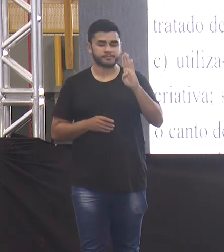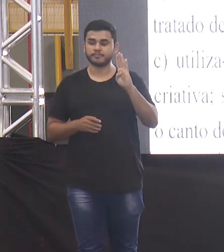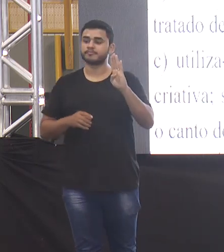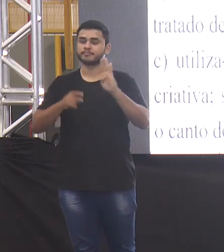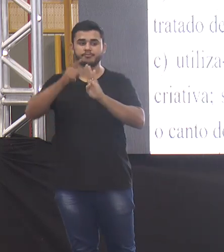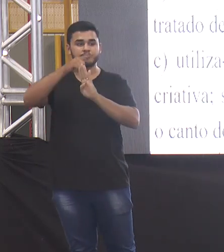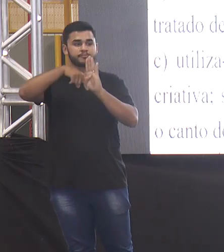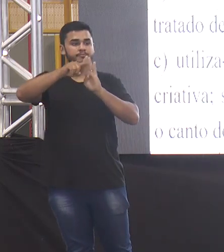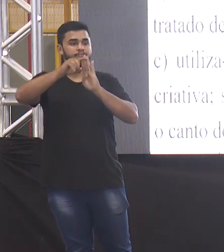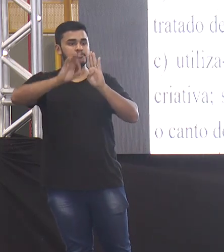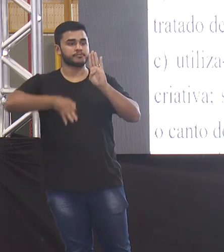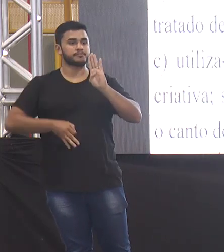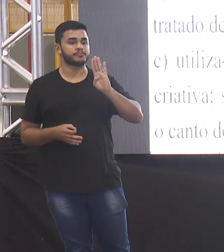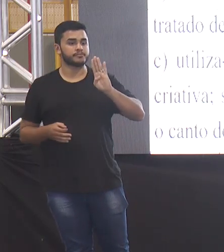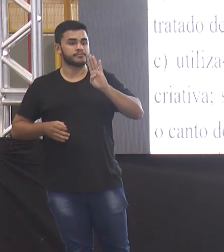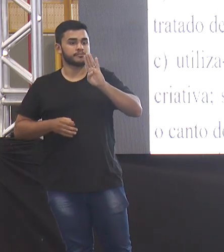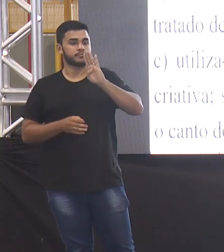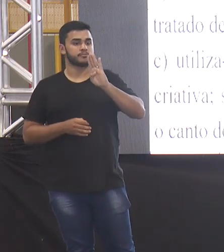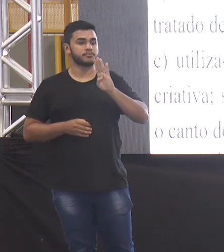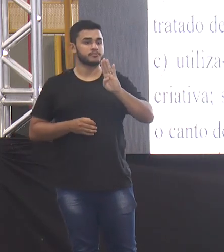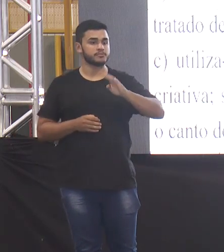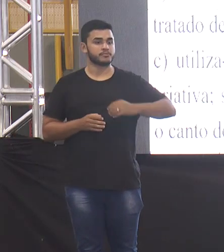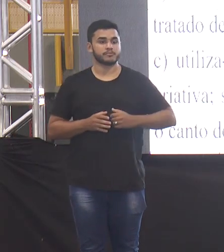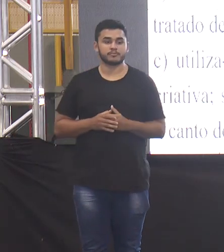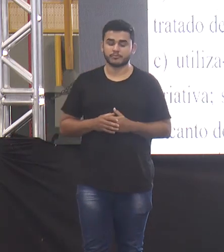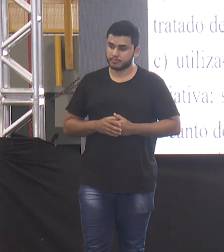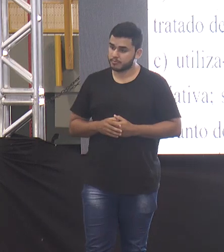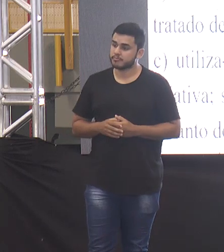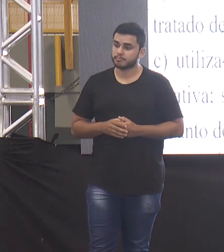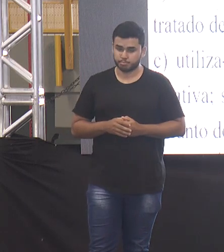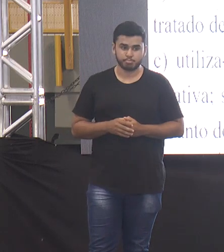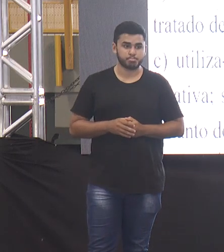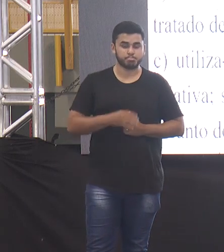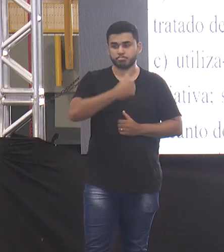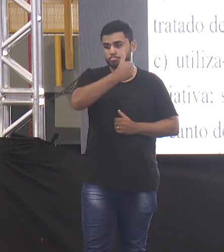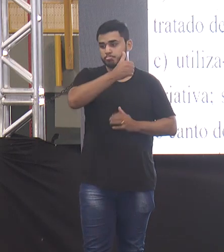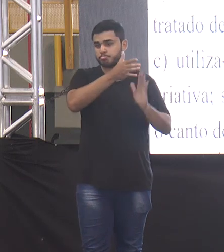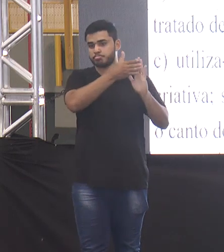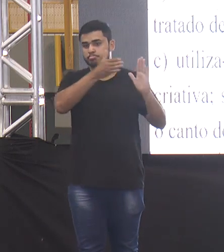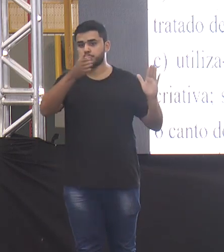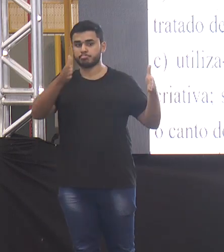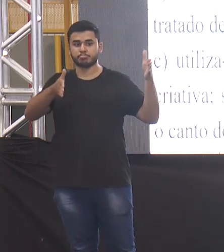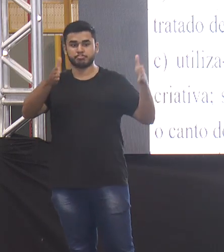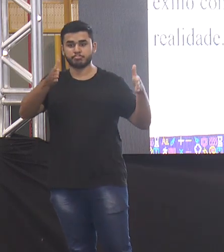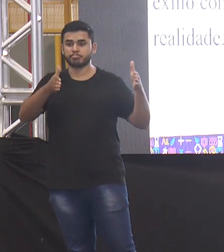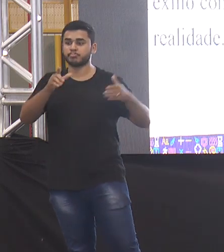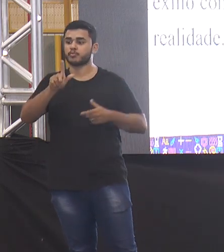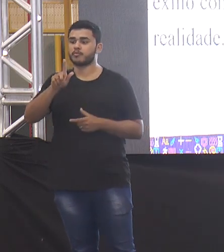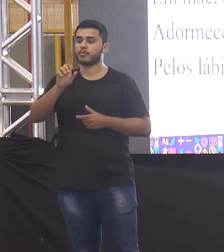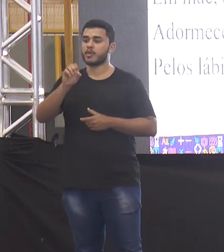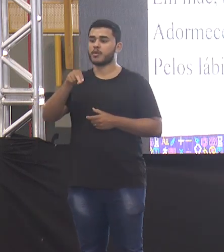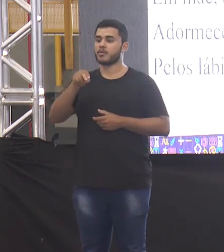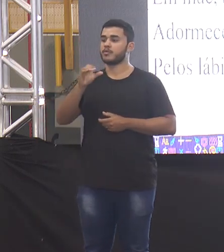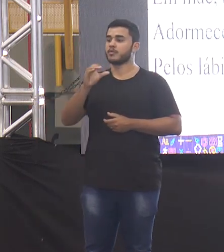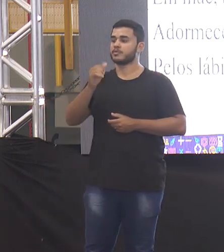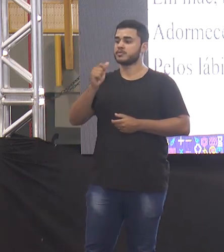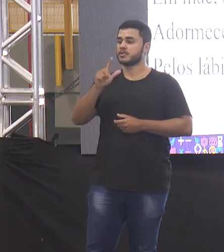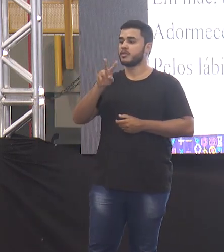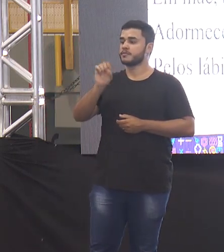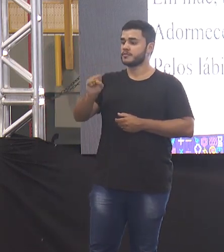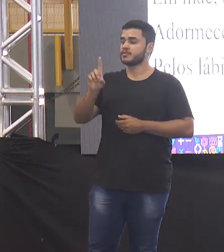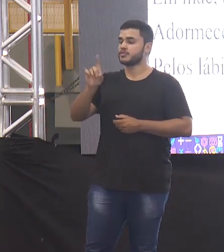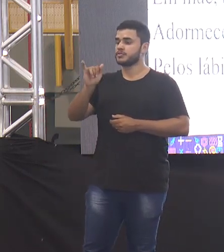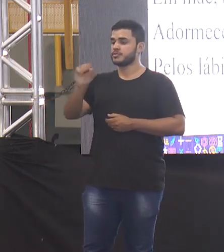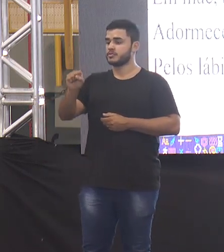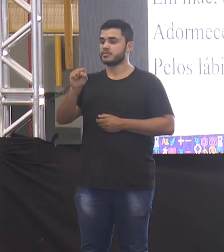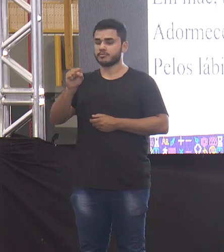Bacurim. Primeira geração, nacionalista, Gonçalves Dias, Canção do Exílio. Vamos para a próxima.